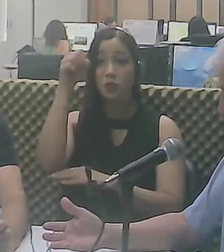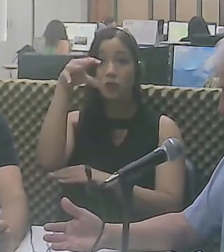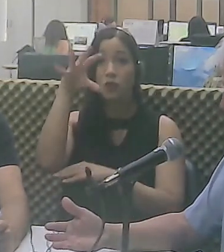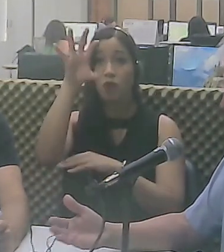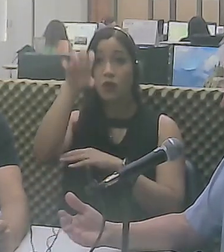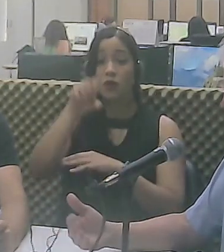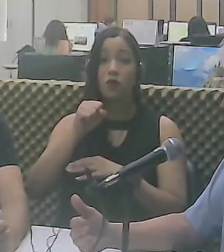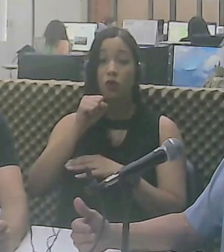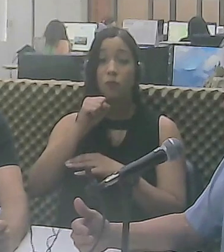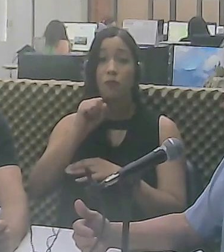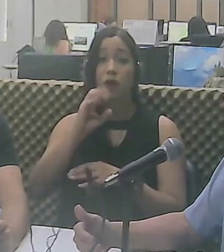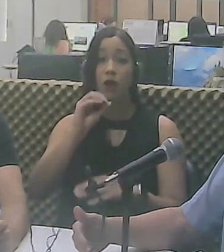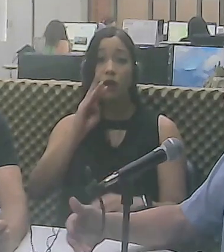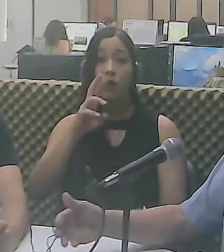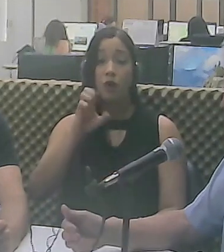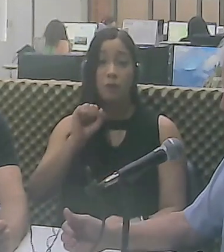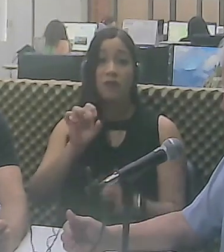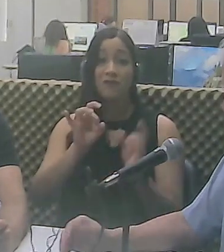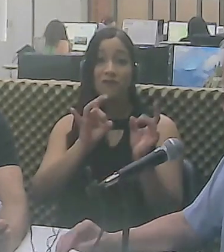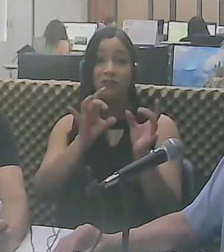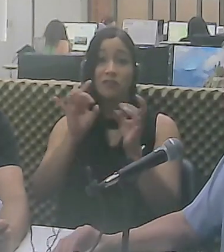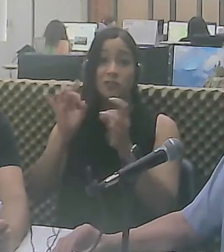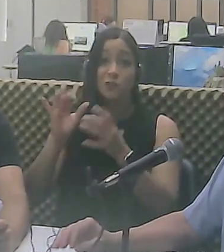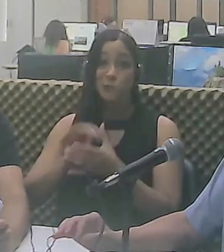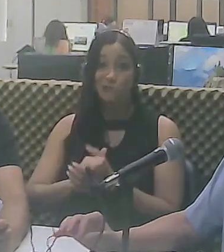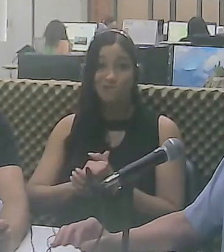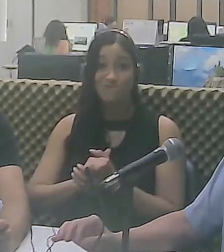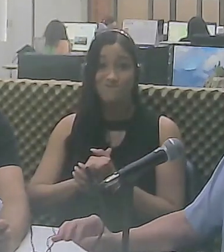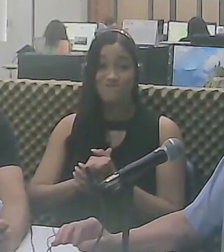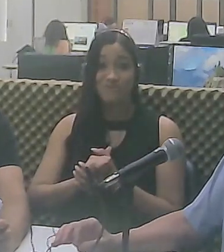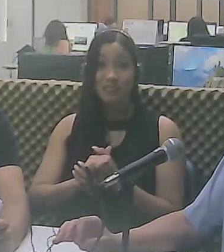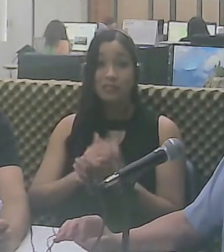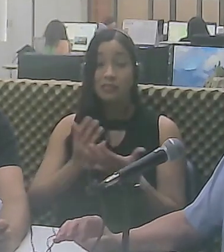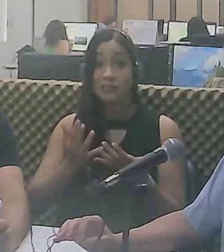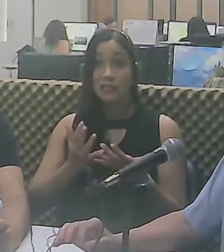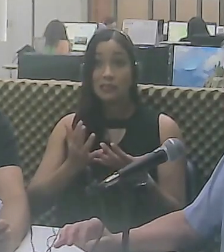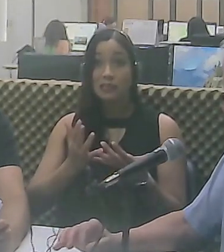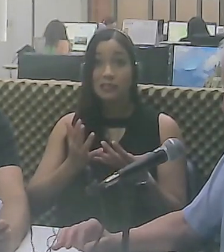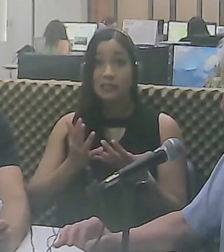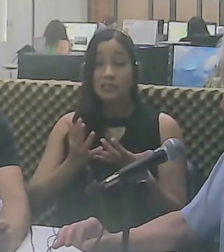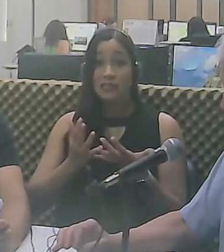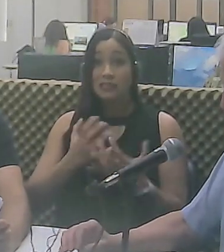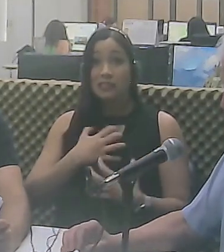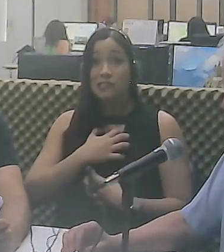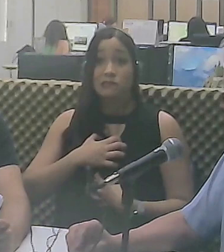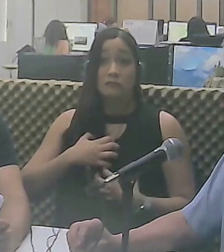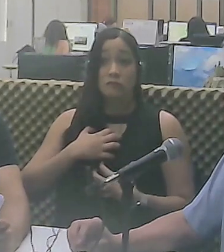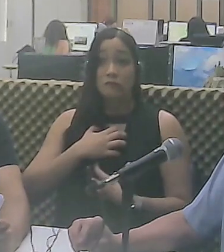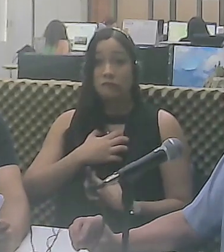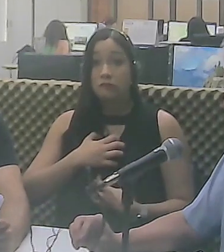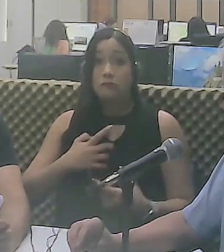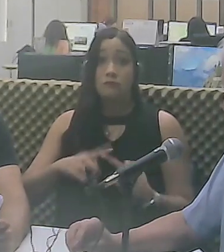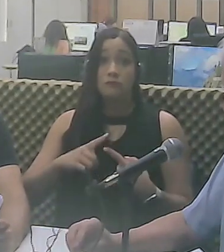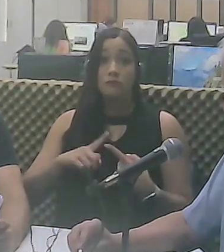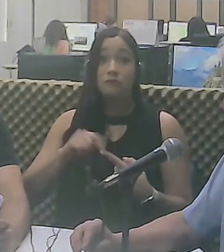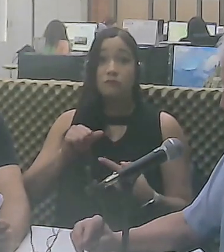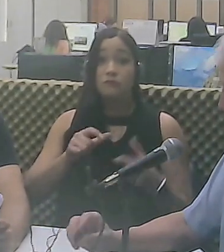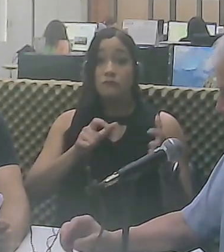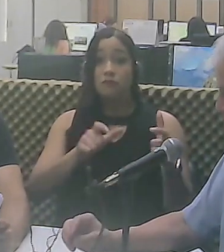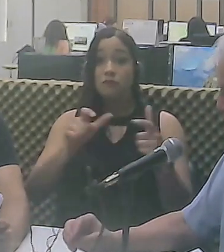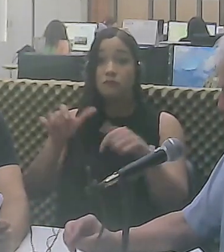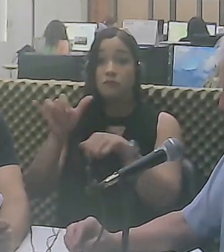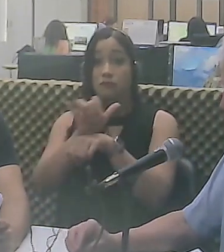torna cobre e esse cobra vendido aí no mercado isso traz insegurança total porque são pontos